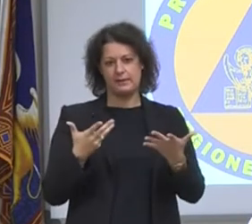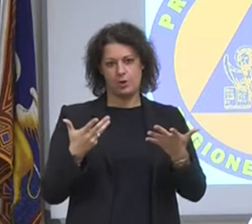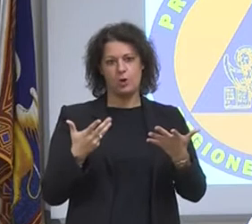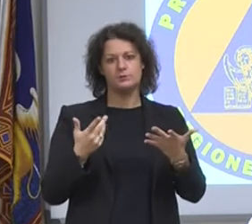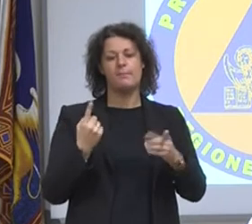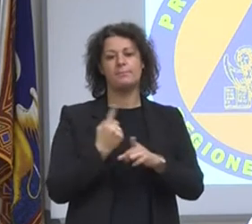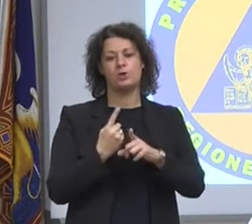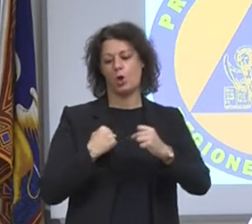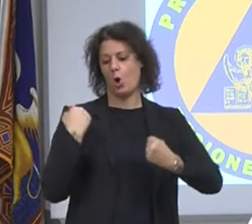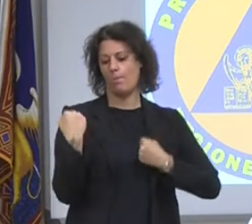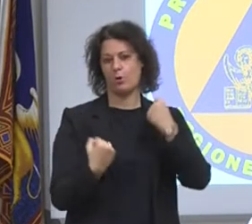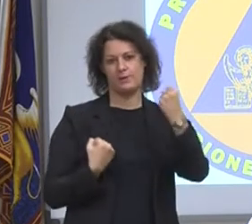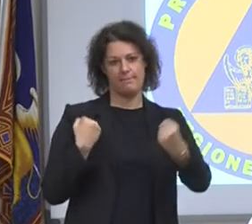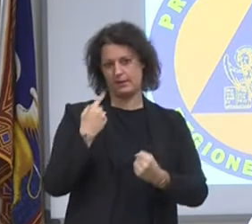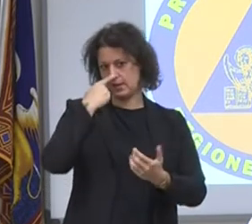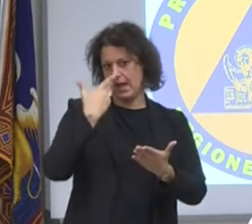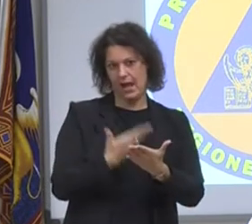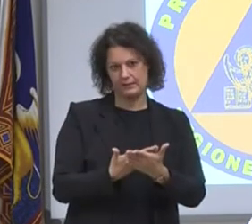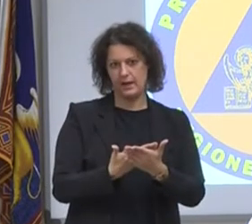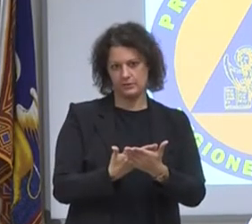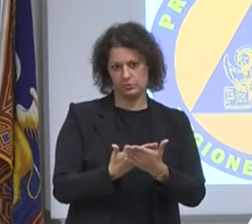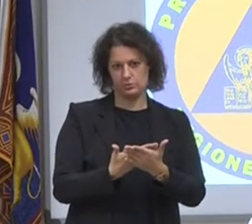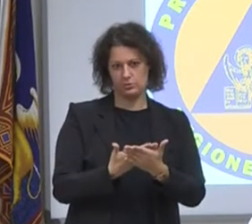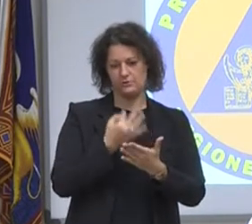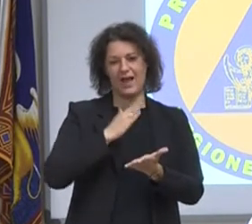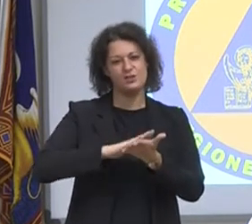prevenzione comportamentale, quindi la corretta igiene respiratoria,